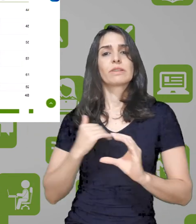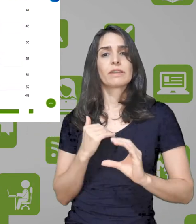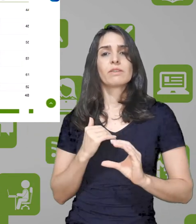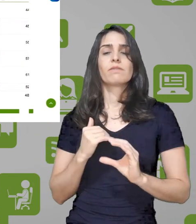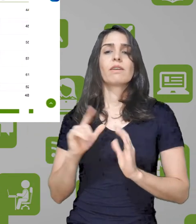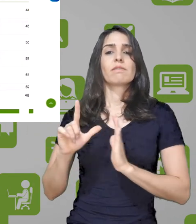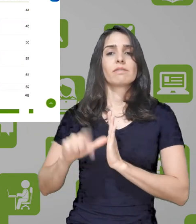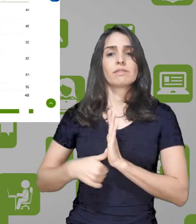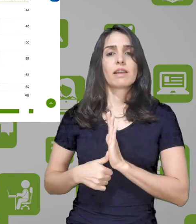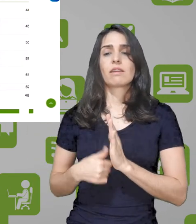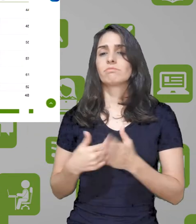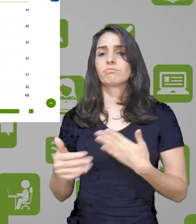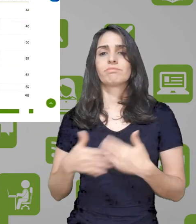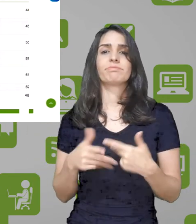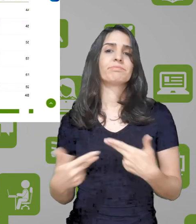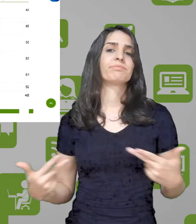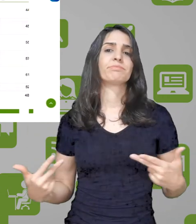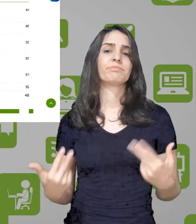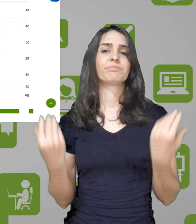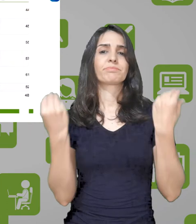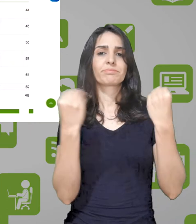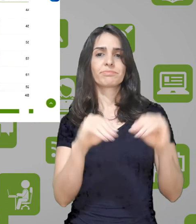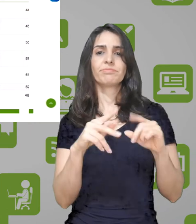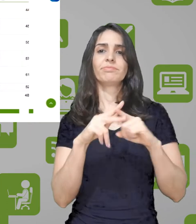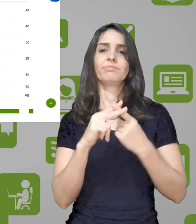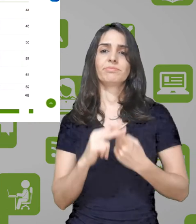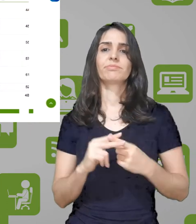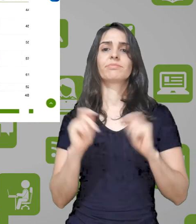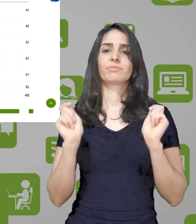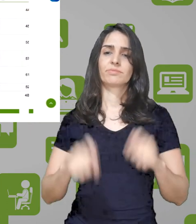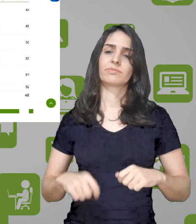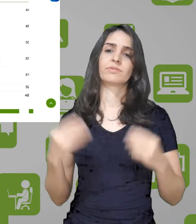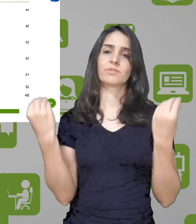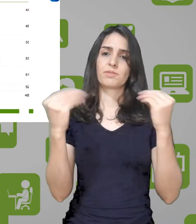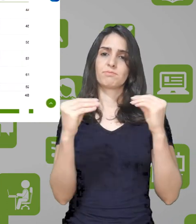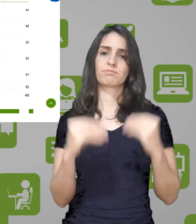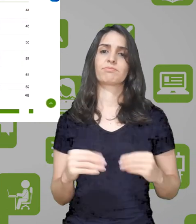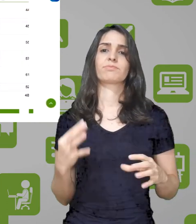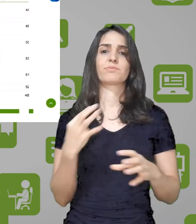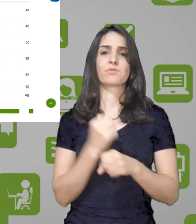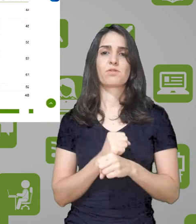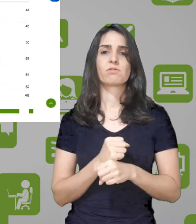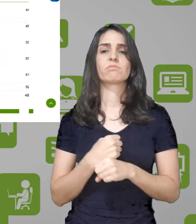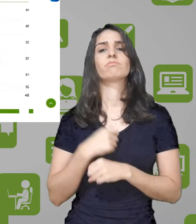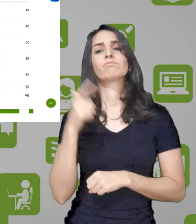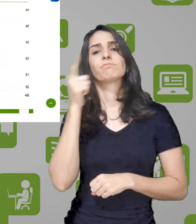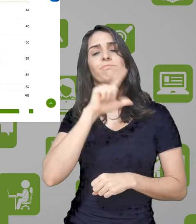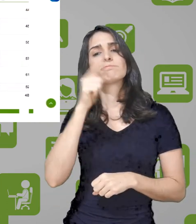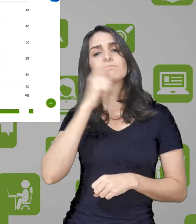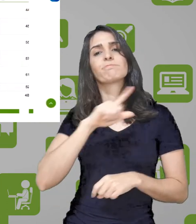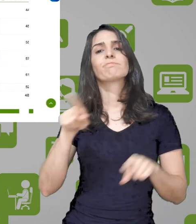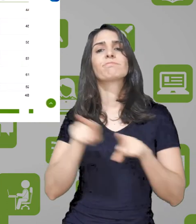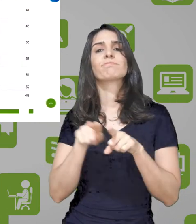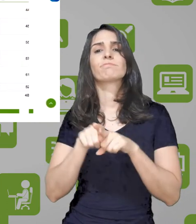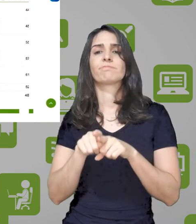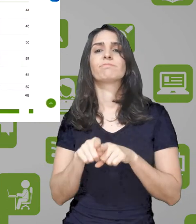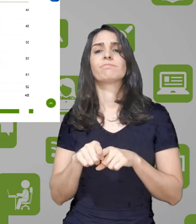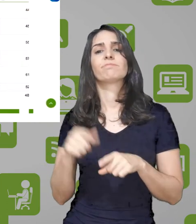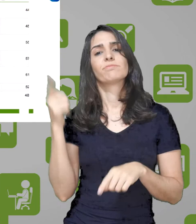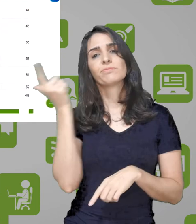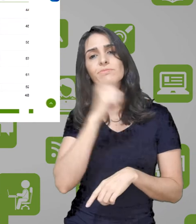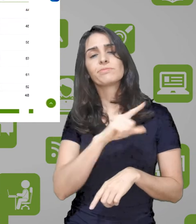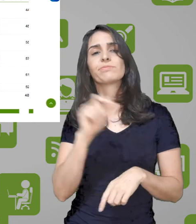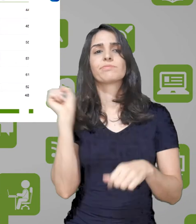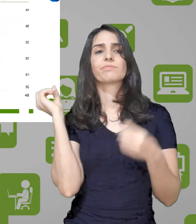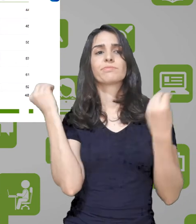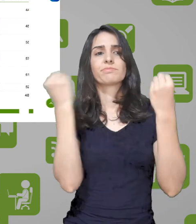enviou atividade por e-mail atrasado enfim né várias possibilidades existem Eu posso também